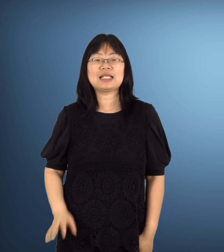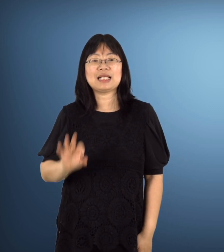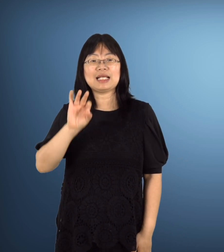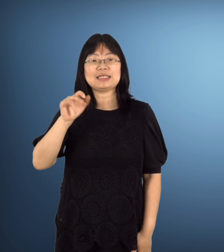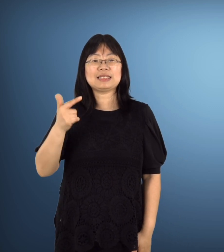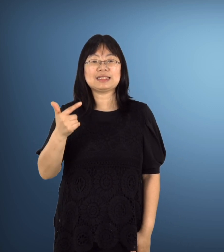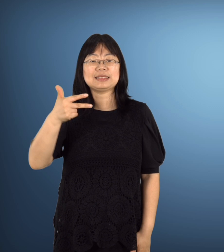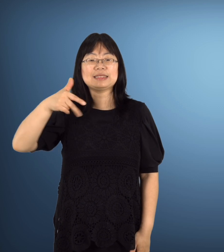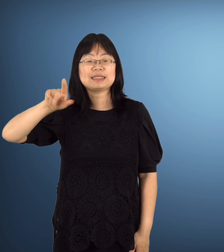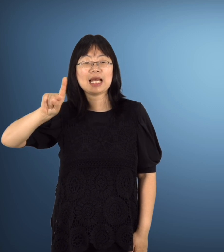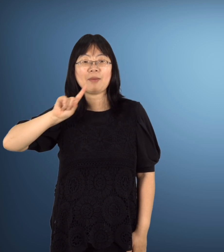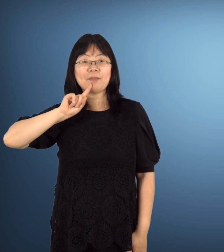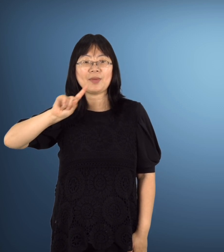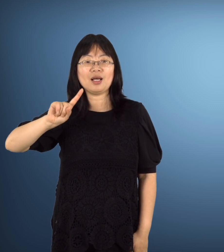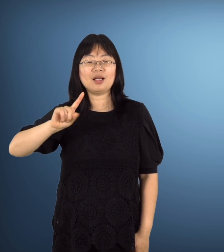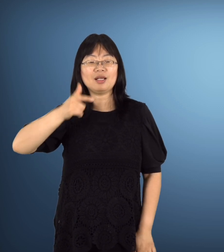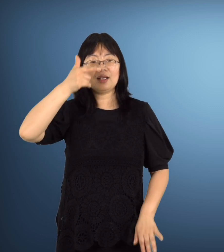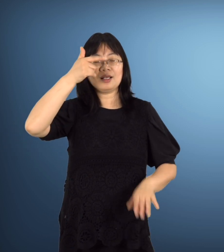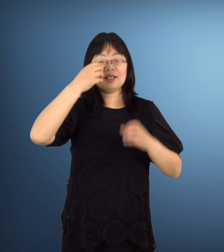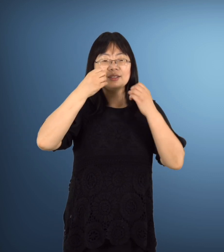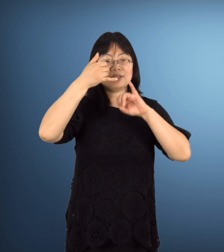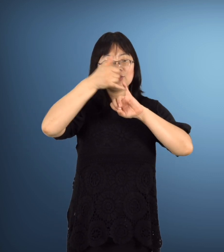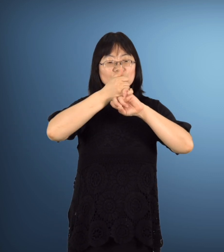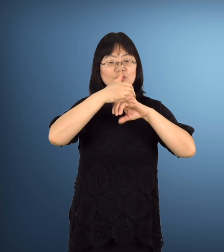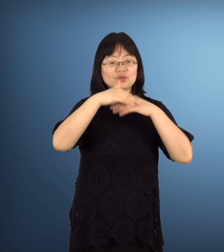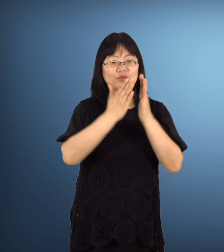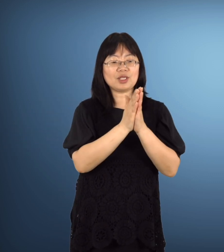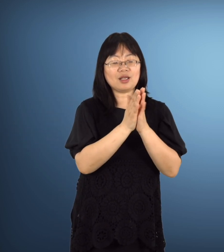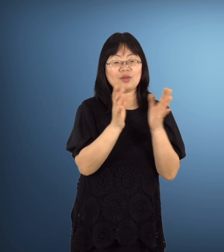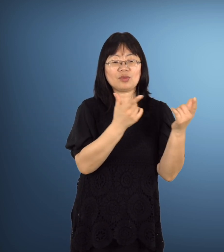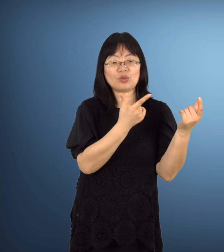말은 신구약을 통틀어서